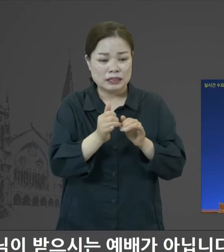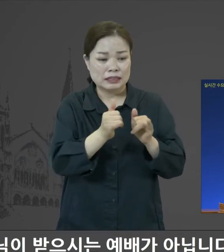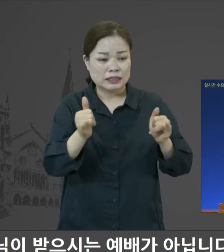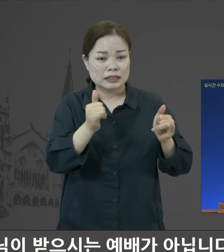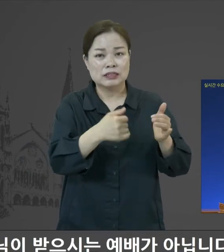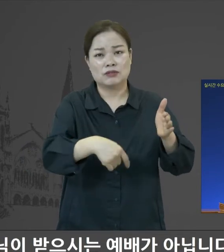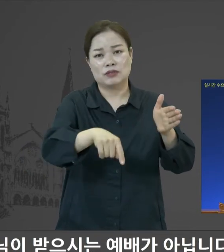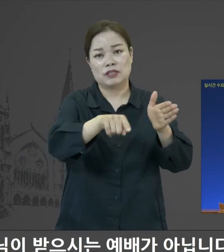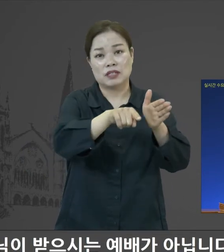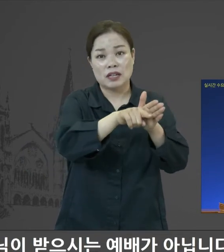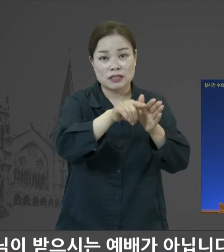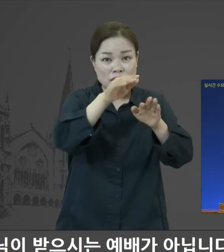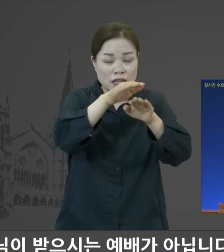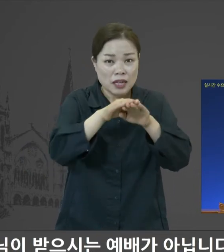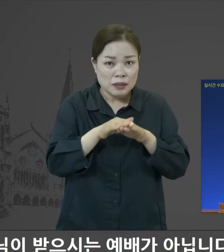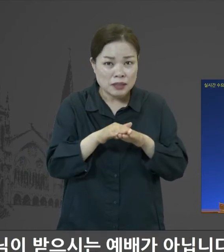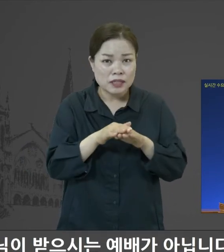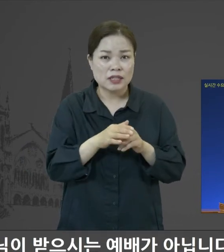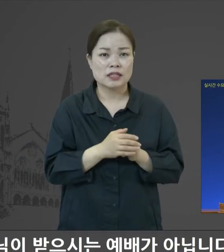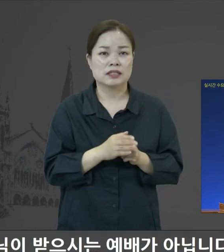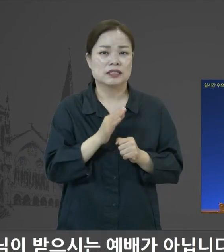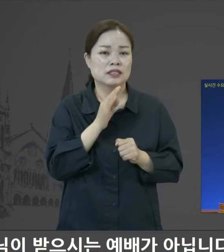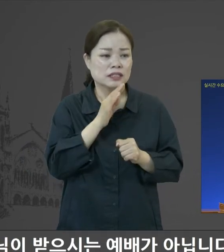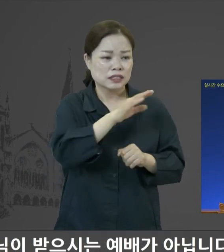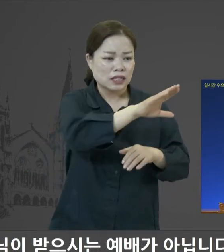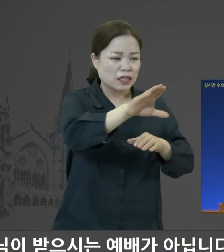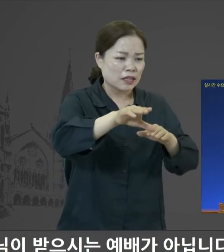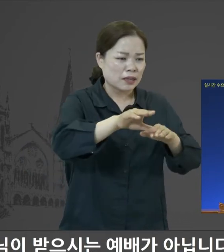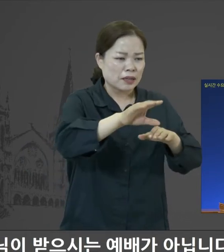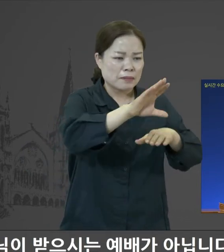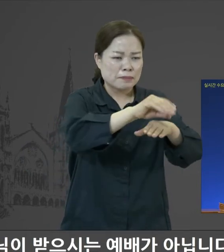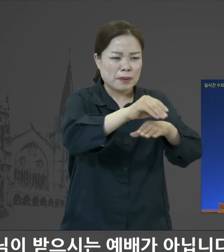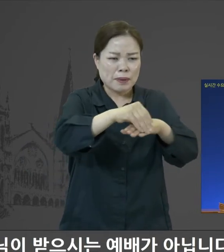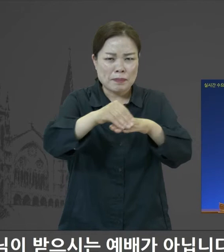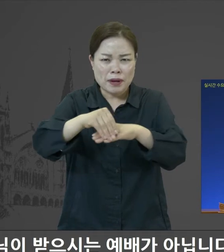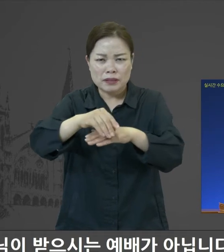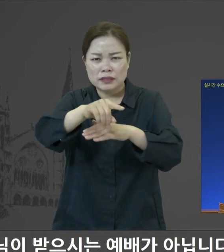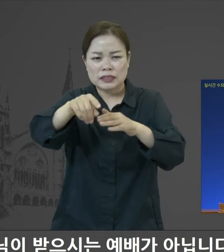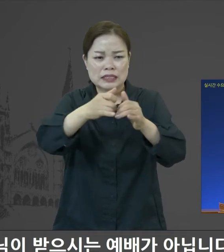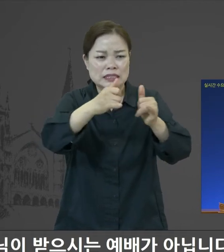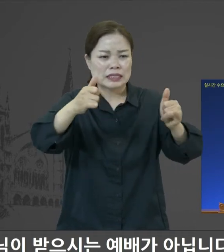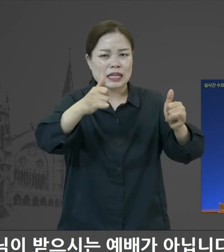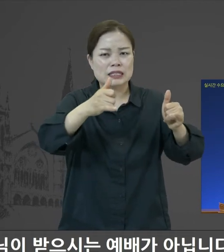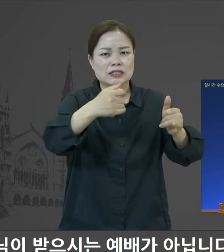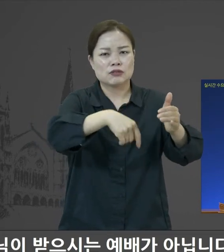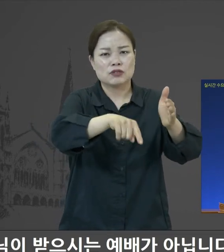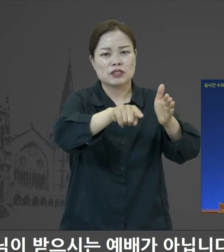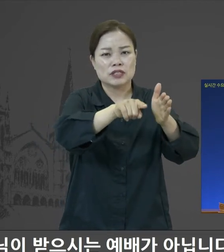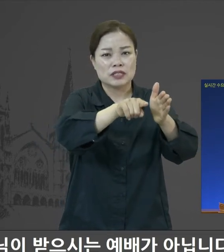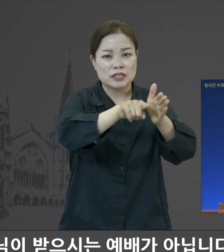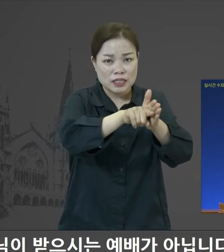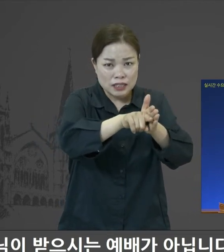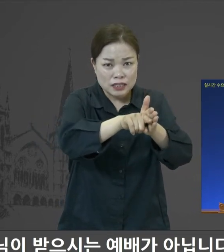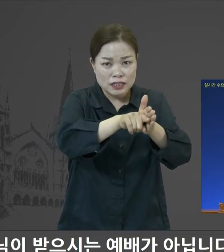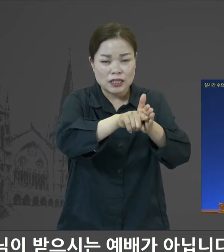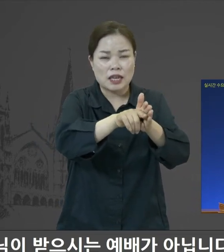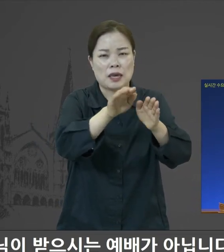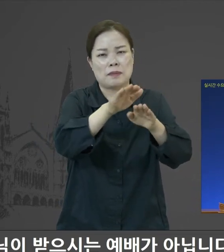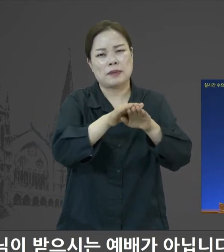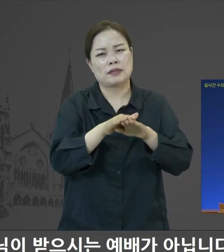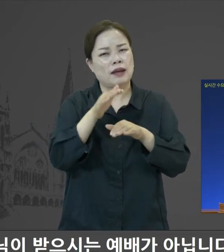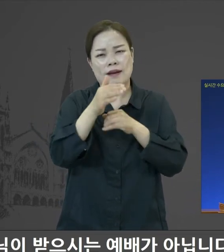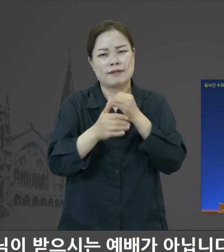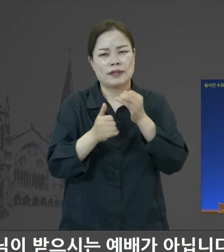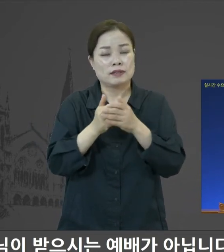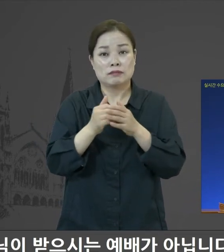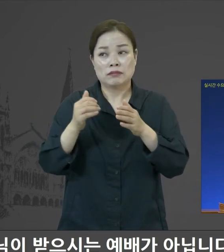인본주의적 예배, 실리주의에 물든 이 인본주의 예배는, 인간 중심의 예배는